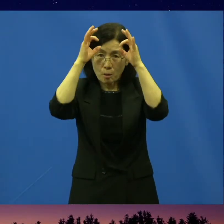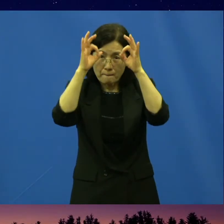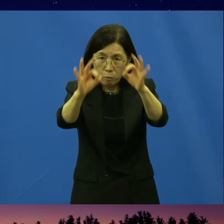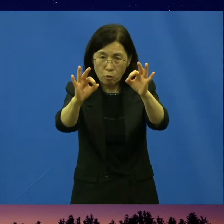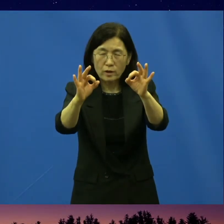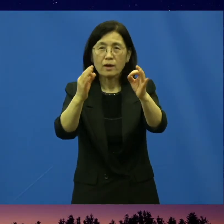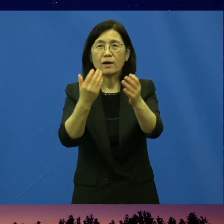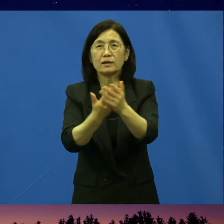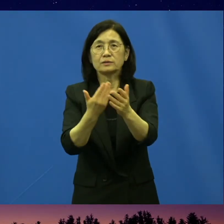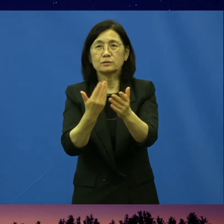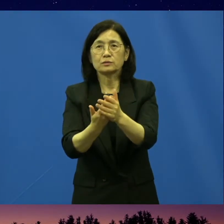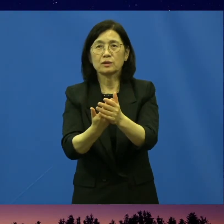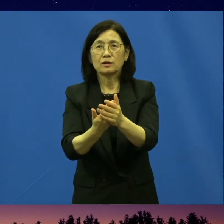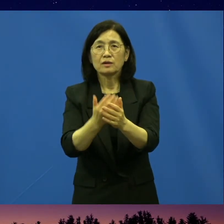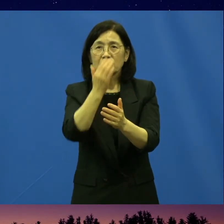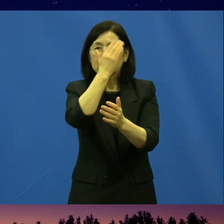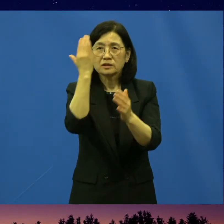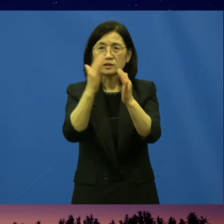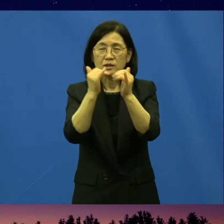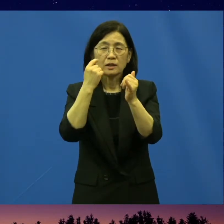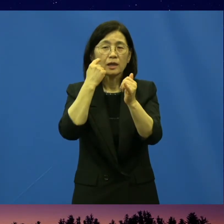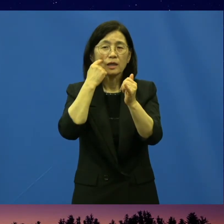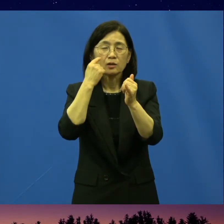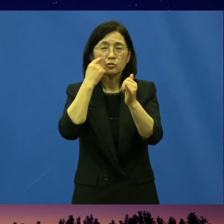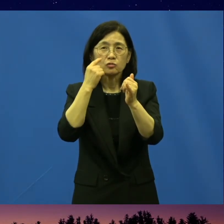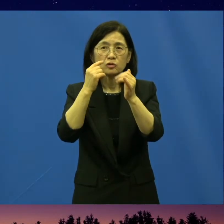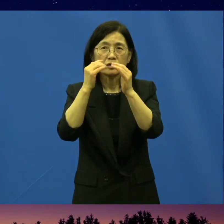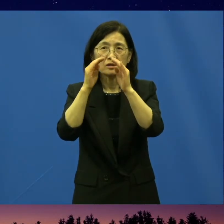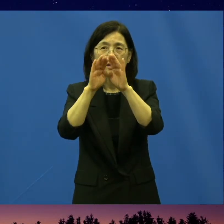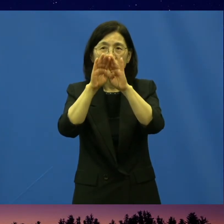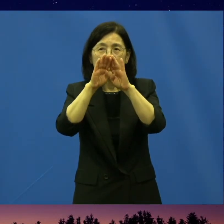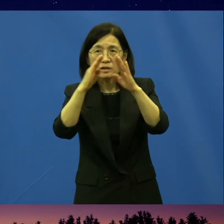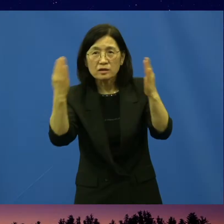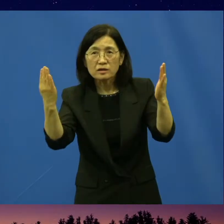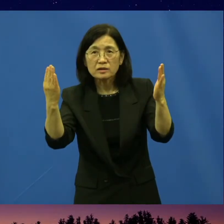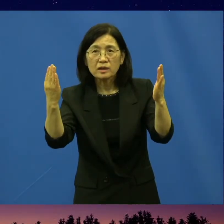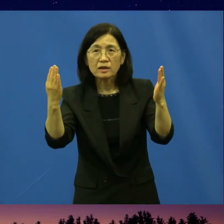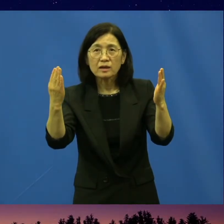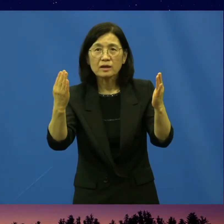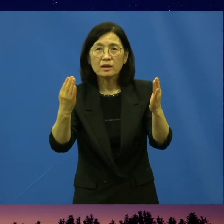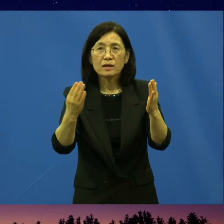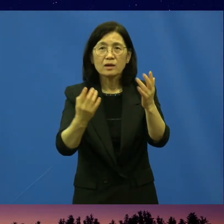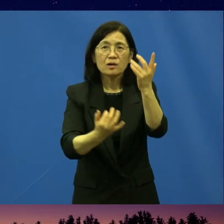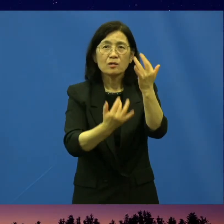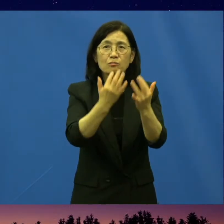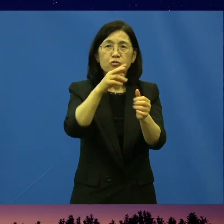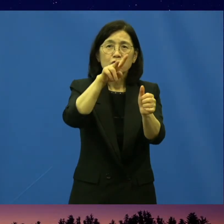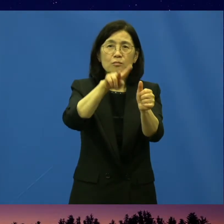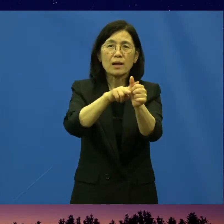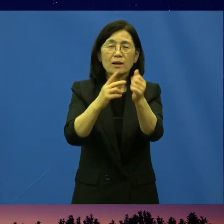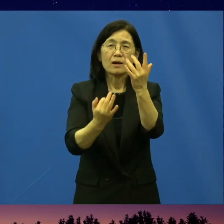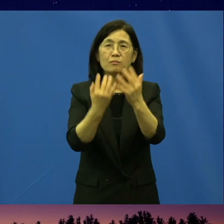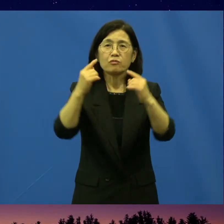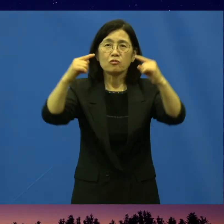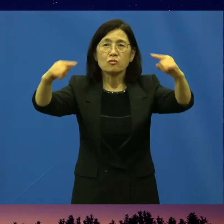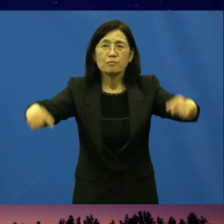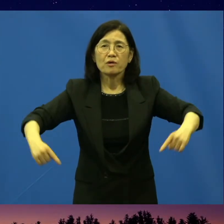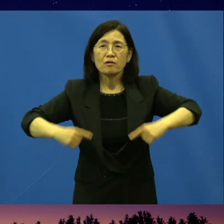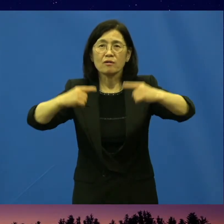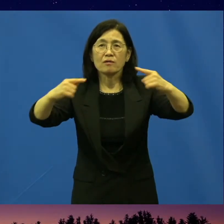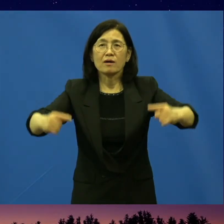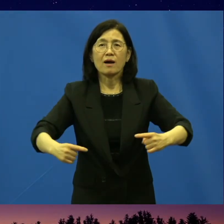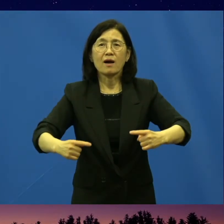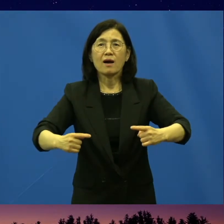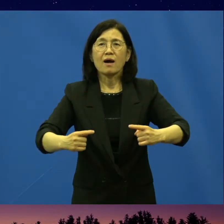하니 여호와께서 그 청년의 눈을 여시매 그가 보니 불발과 불병거가 산에 가득하여 엘리사를